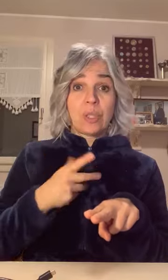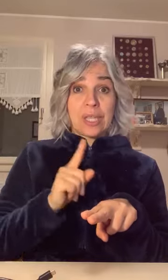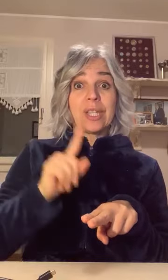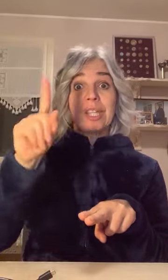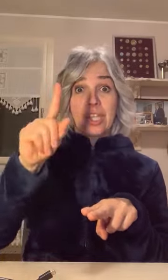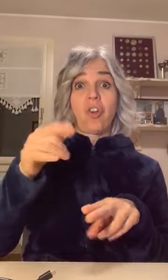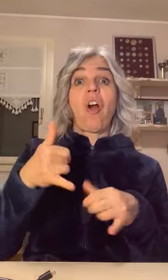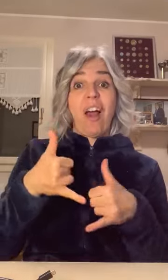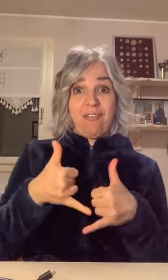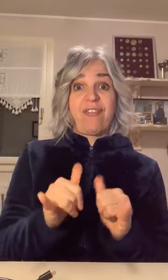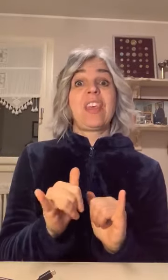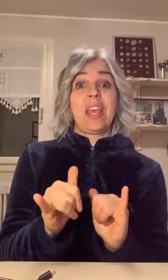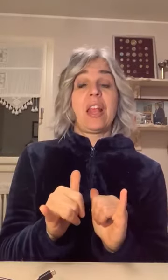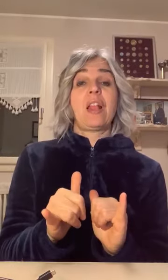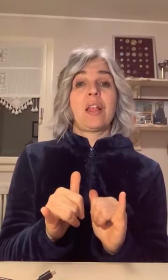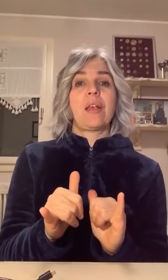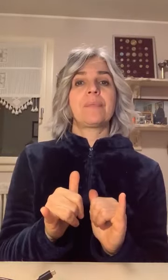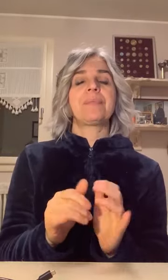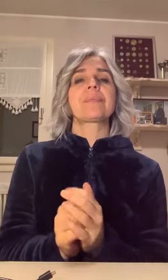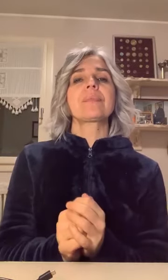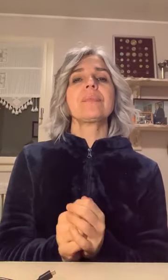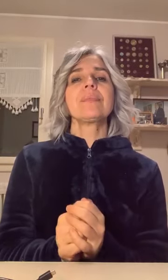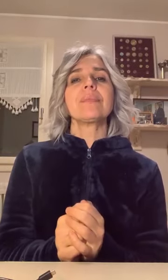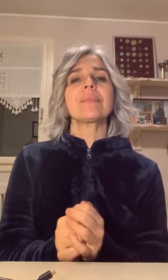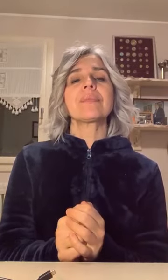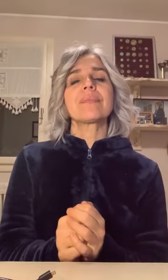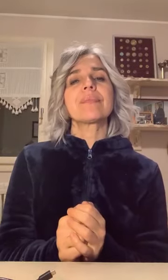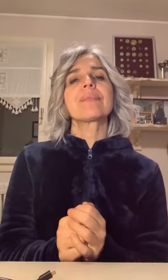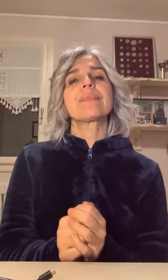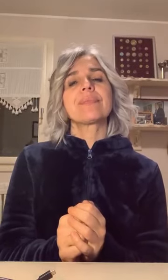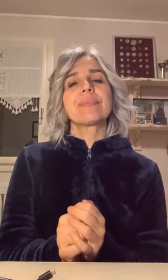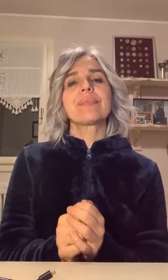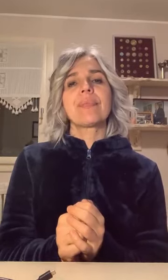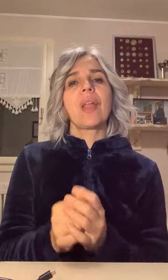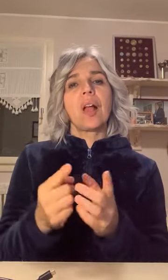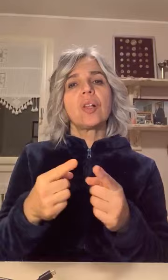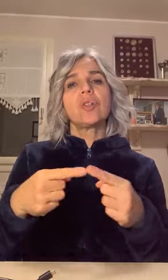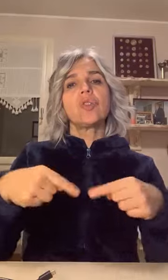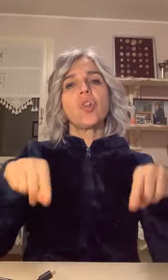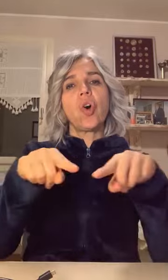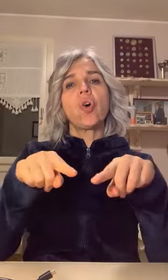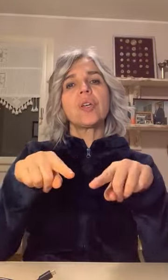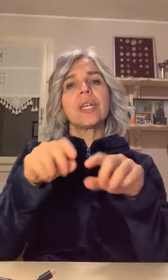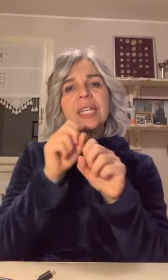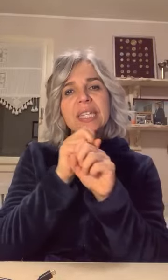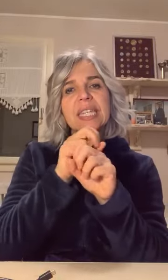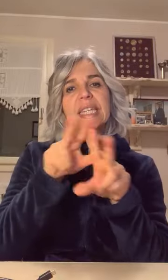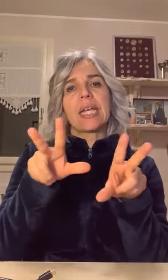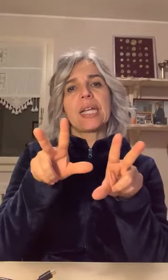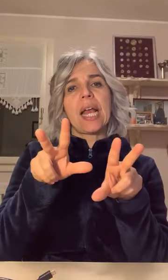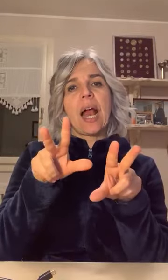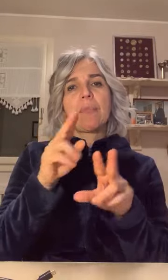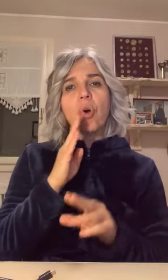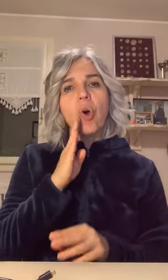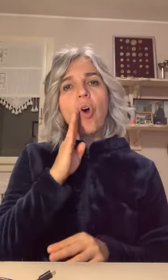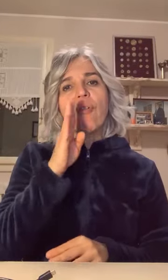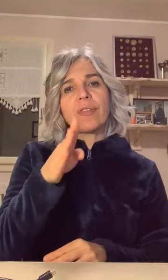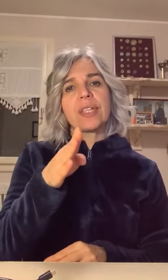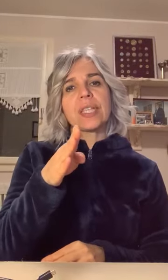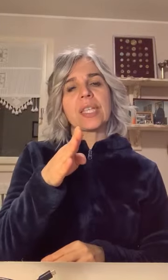la nostra bocca che siamo peccatori, e noi dichiariamo e confessiamo con la nostra bocca